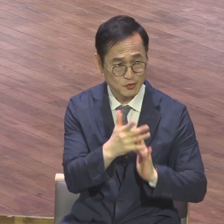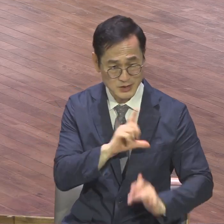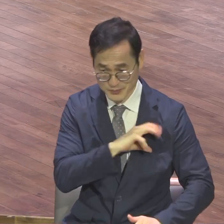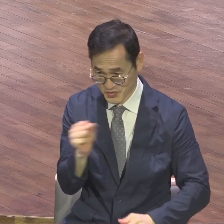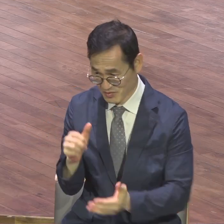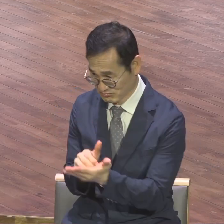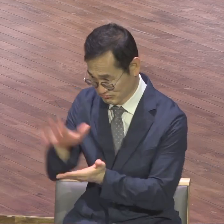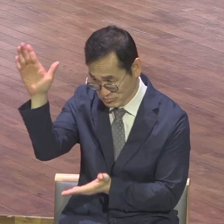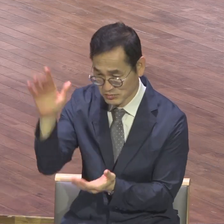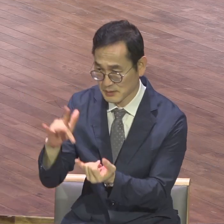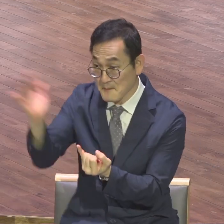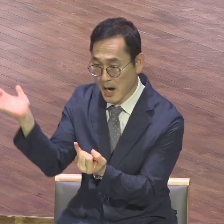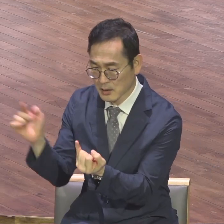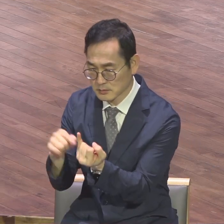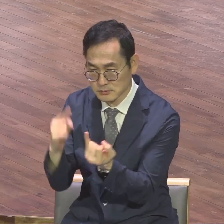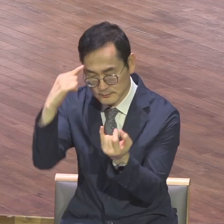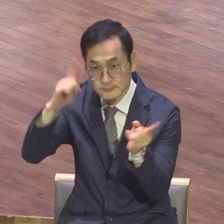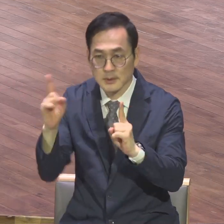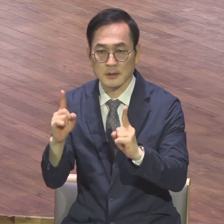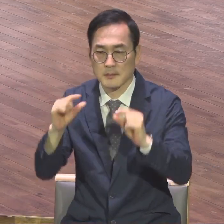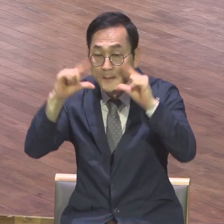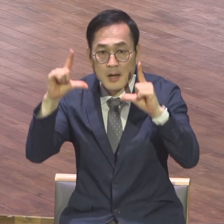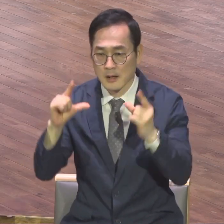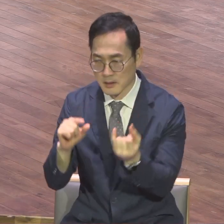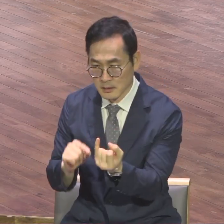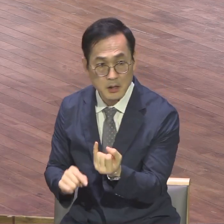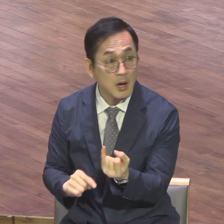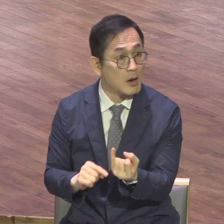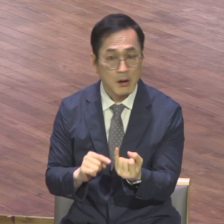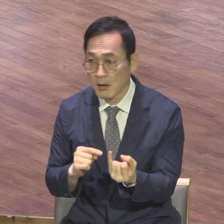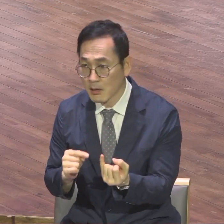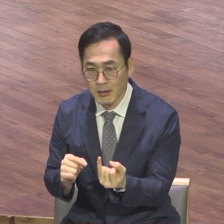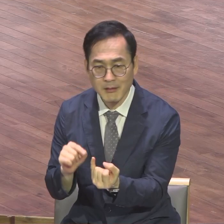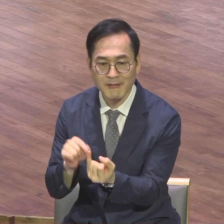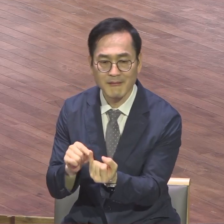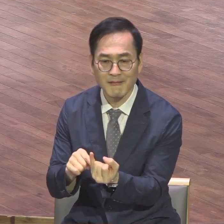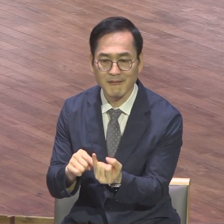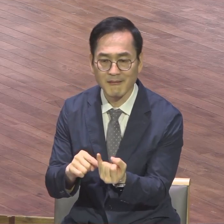정상됐잖아요. 얼마나 기쁜 일이고 축하할 일이에요.